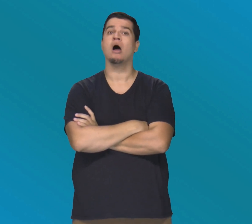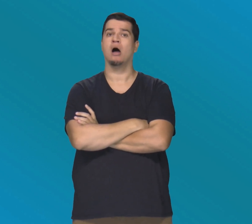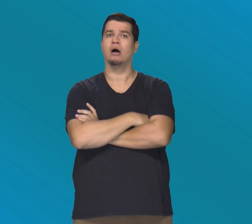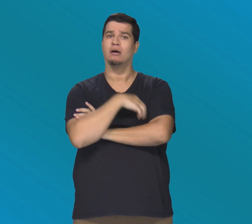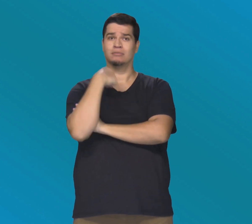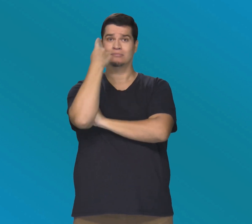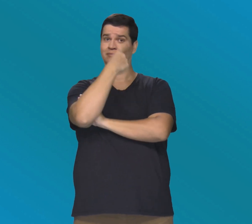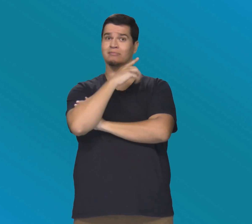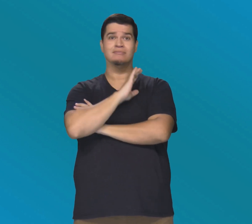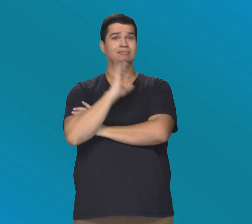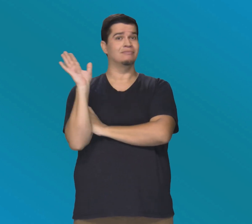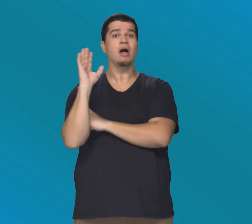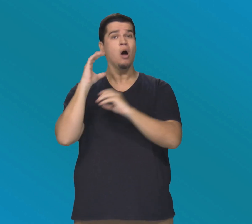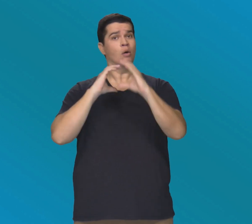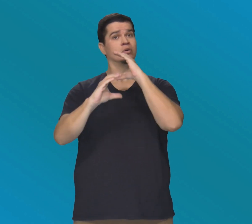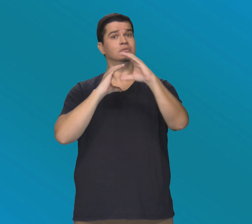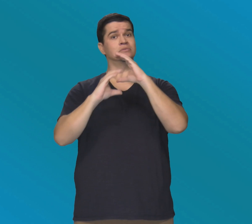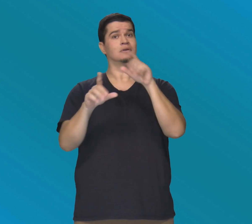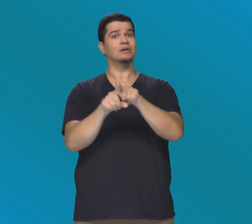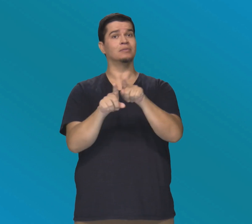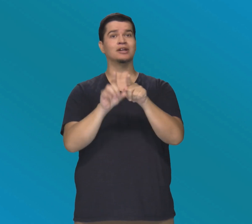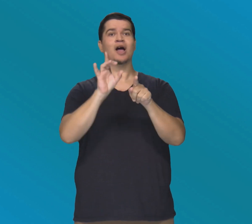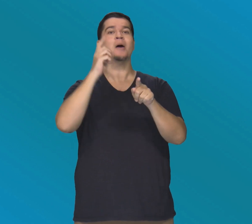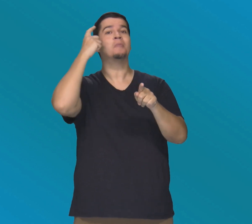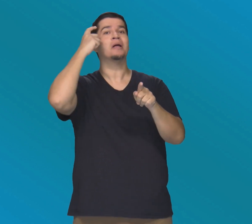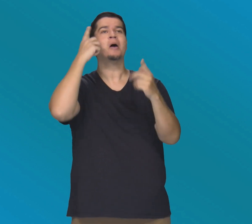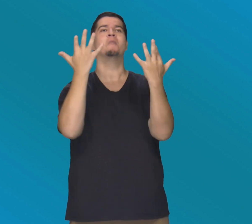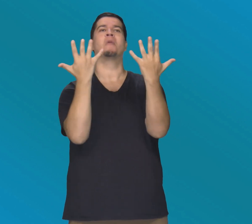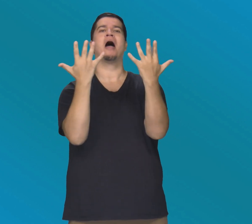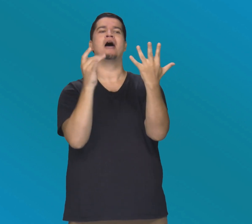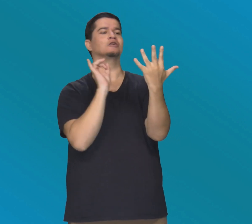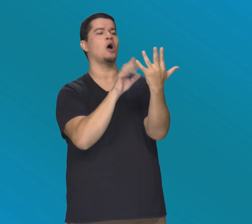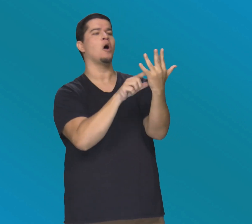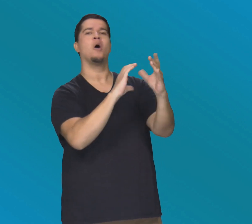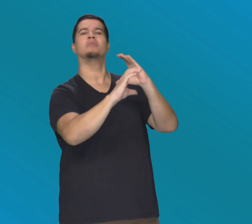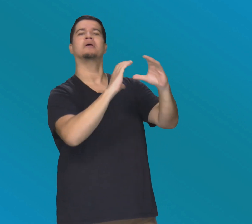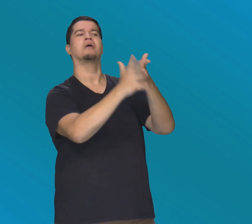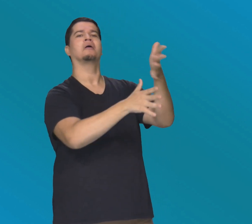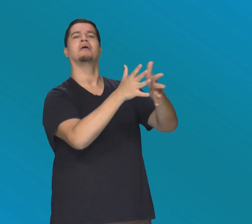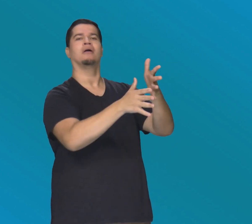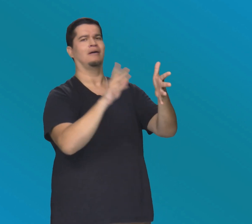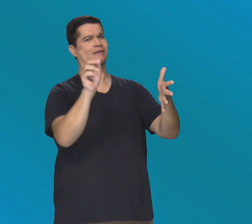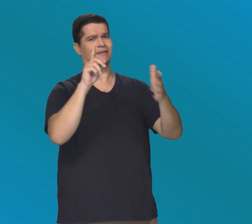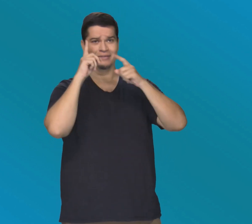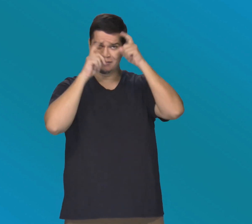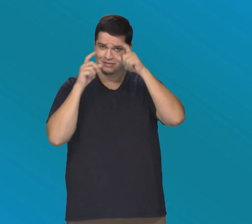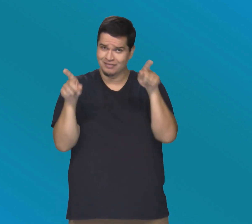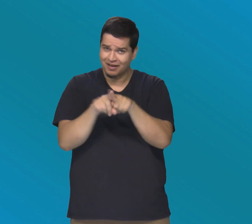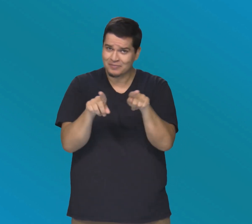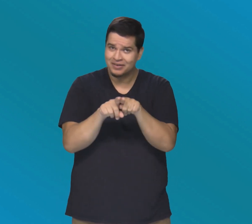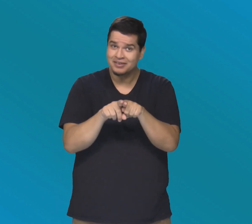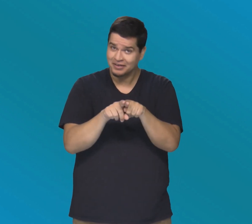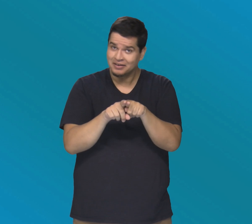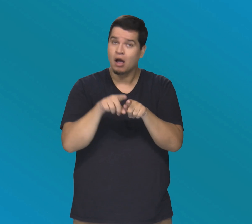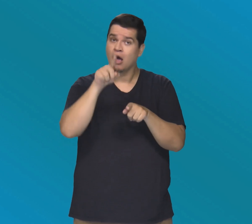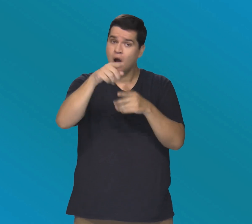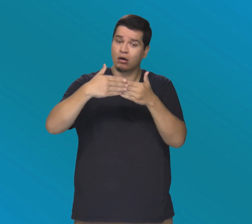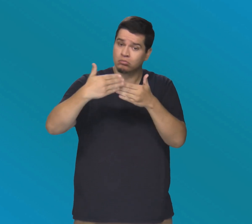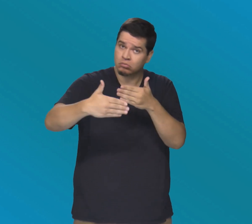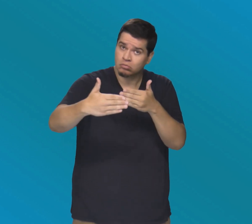ah sim não tá bom algumas pessoas acham que a libra só acontece na mão mas também é muito importante você olhar para